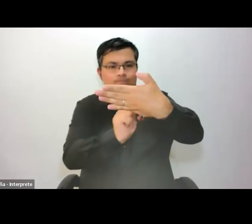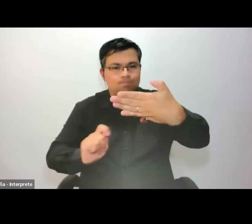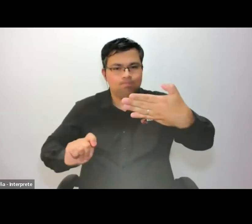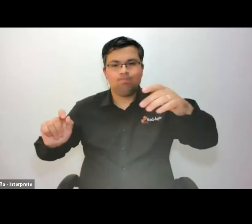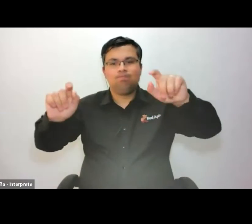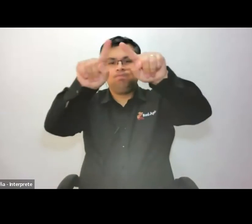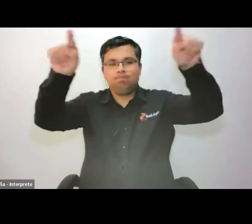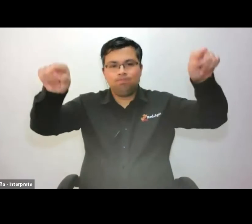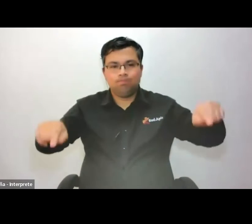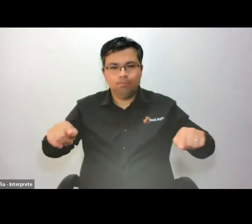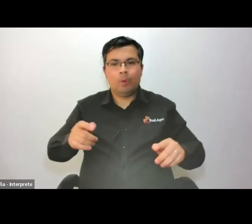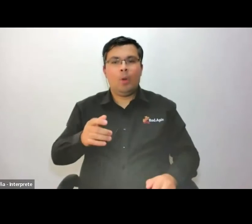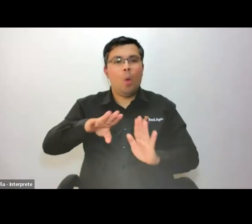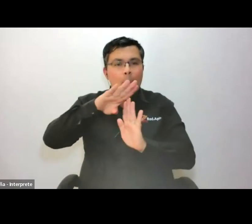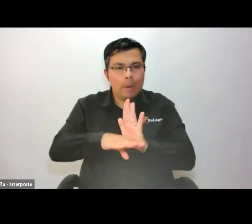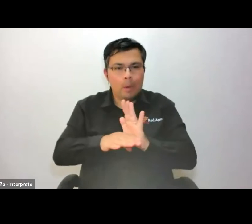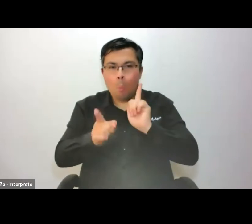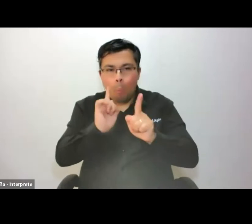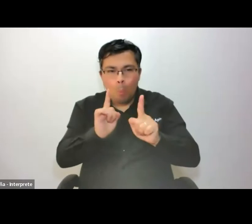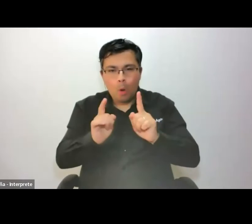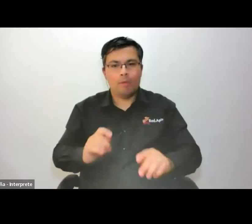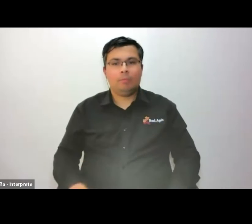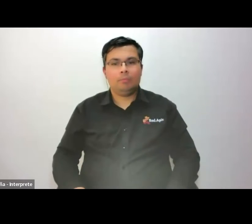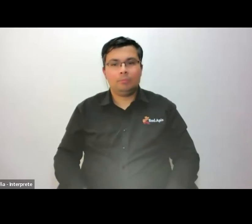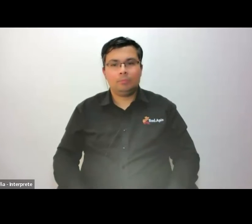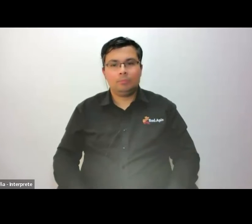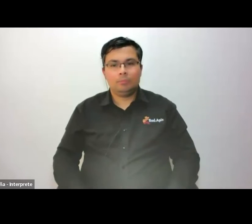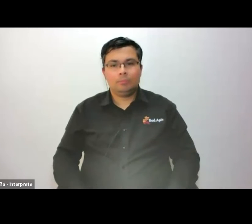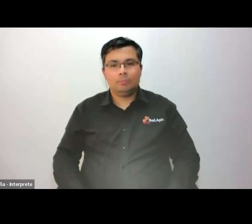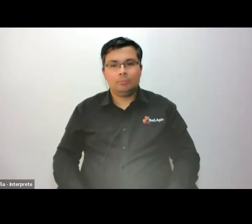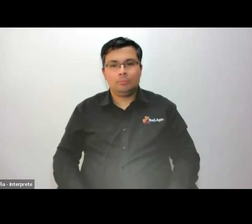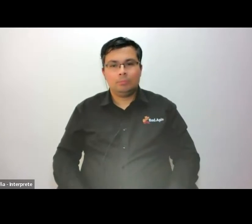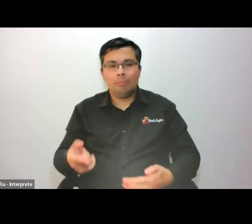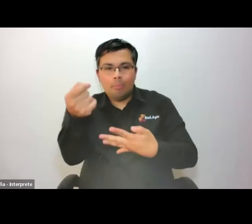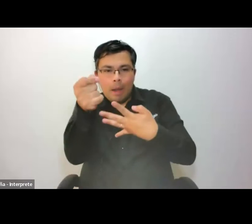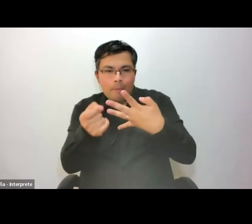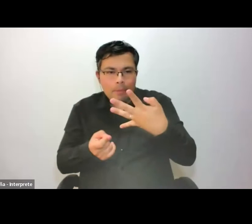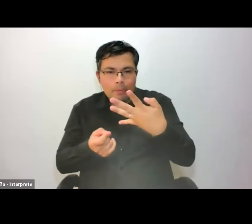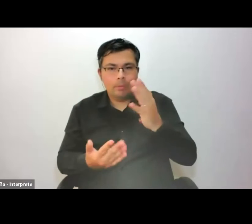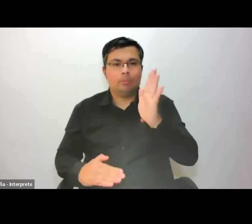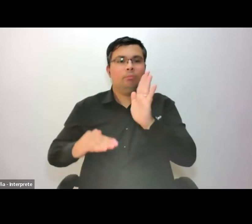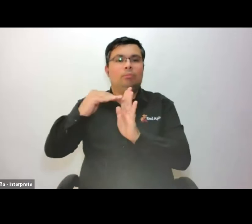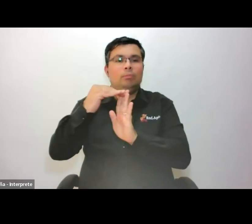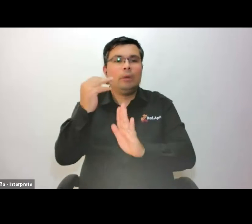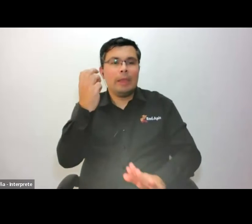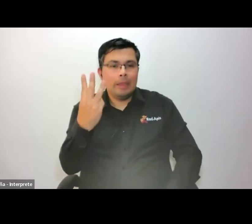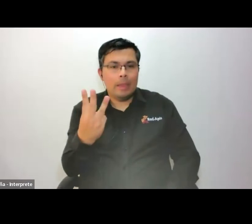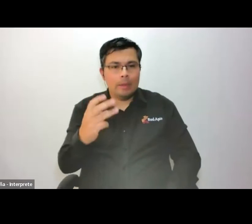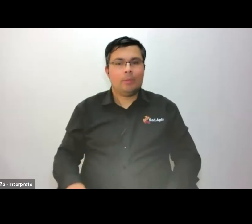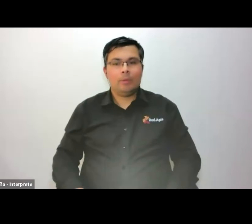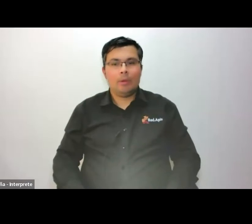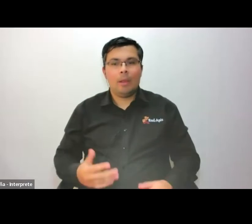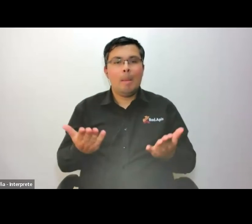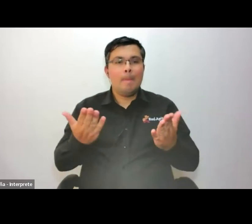sino evaluaciones de proceso. Y el nivel 3 habitualmente va a haber una necesidad de apoyo en las actividades de la vida